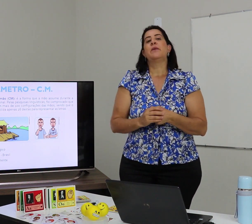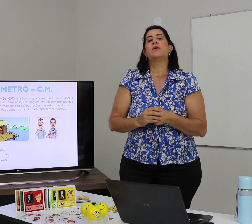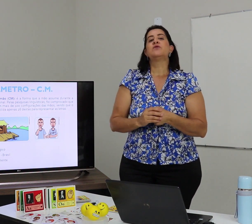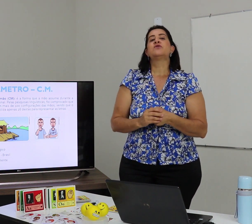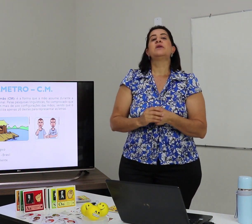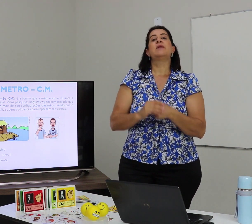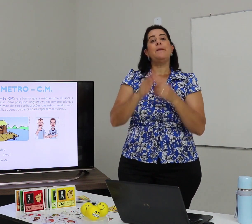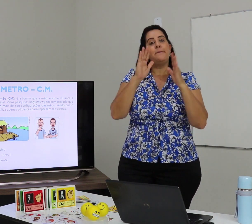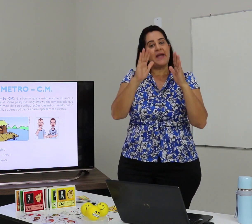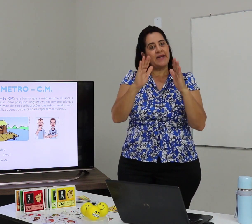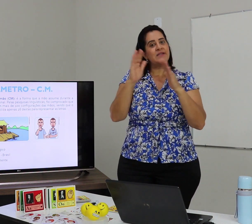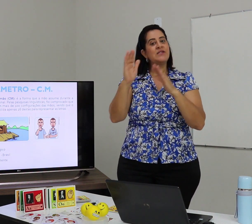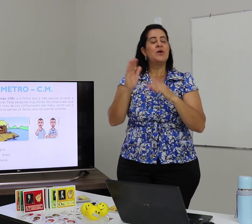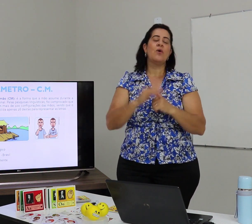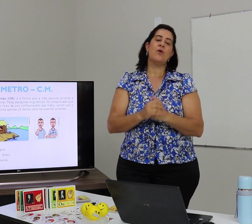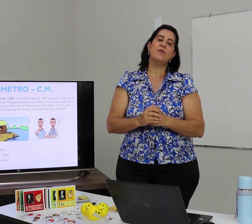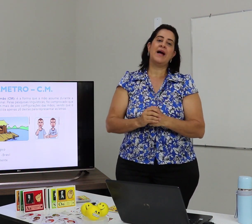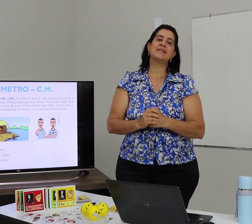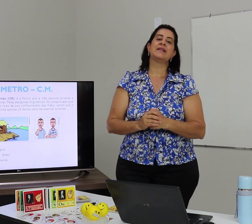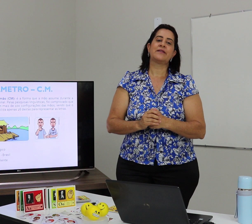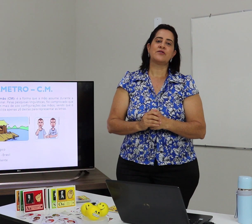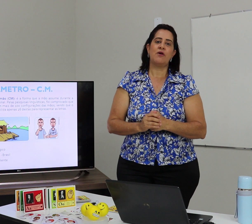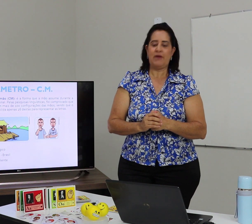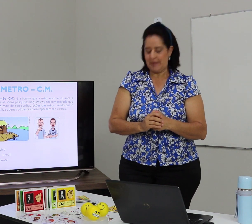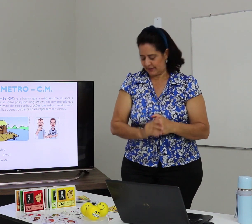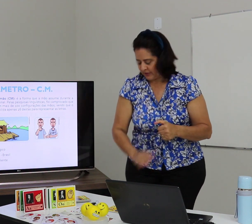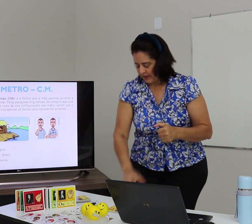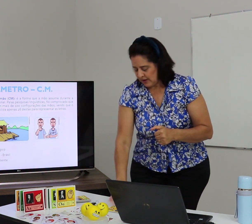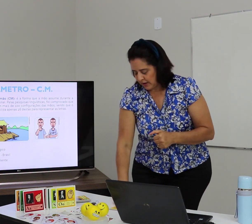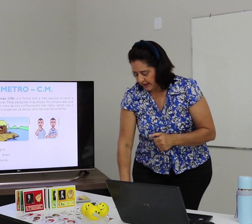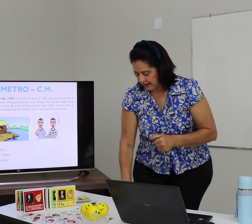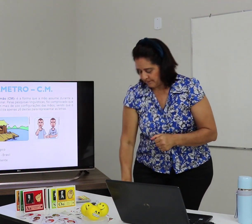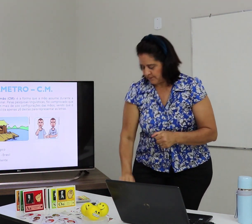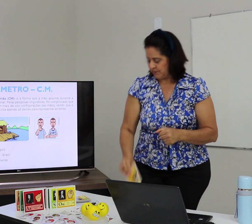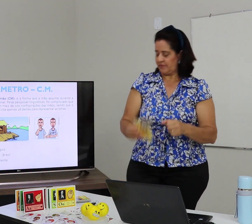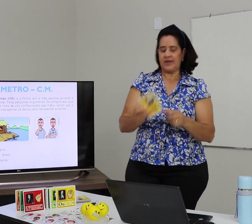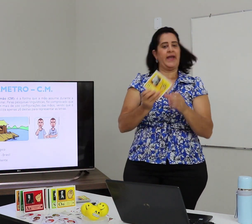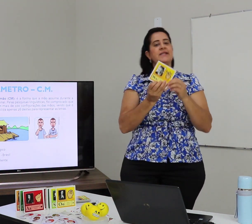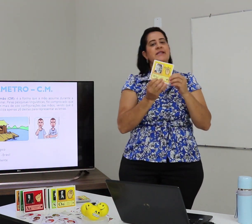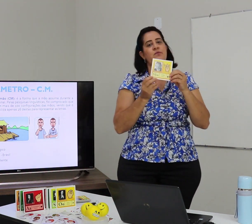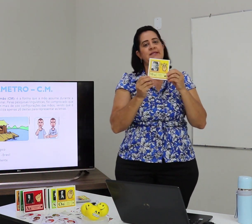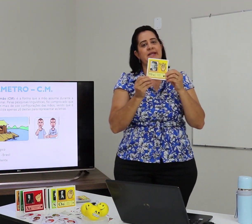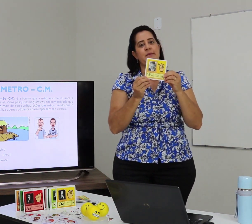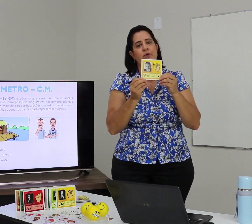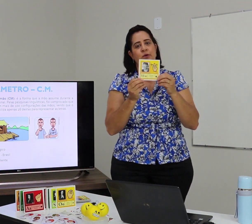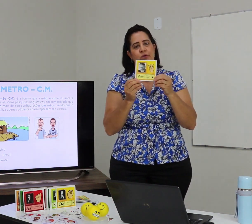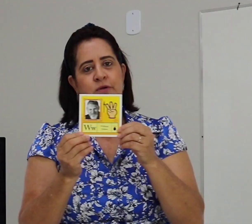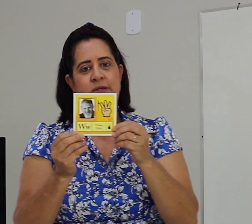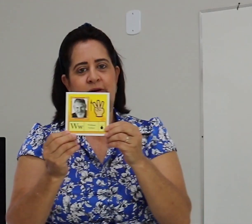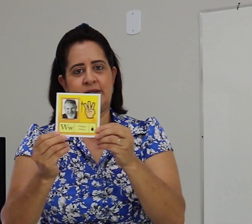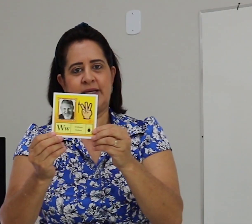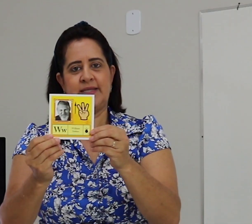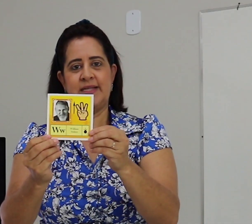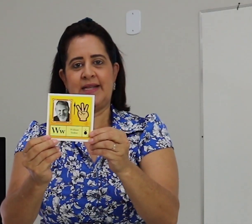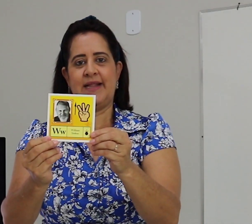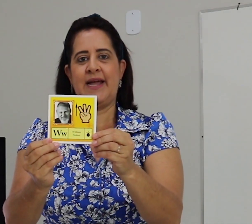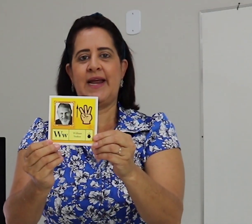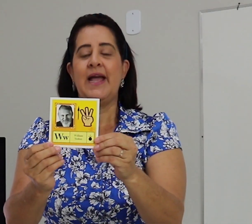é construído apenas com as letras do alfabeto. Olha aqui. Esse é um exemplo que eu trouxe para vocês entenderem